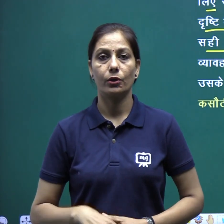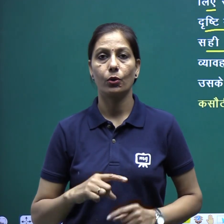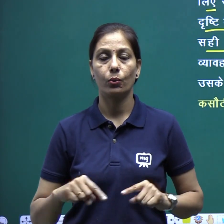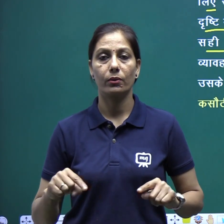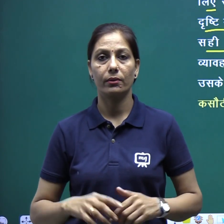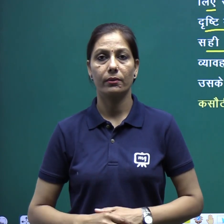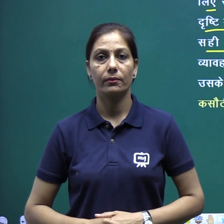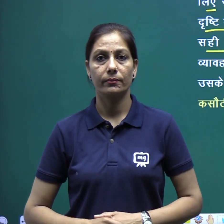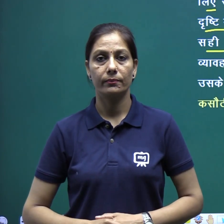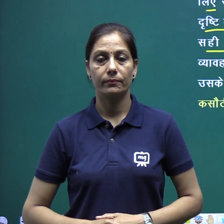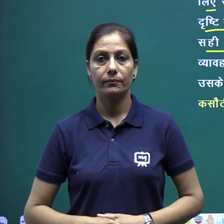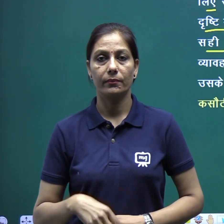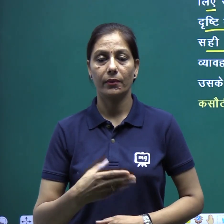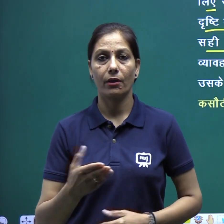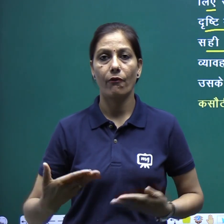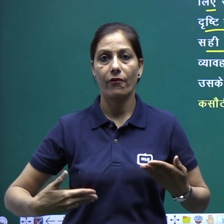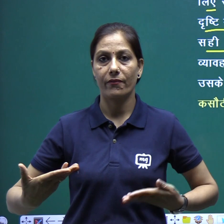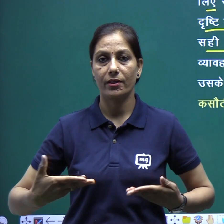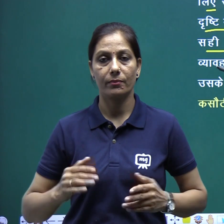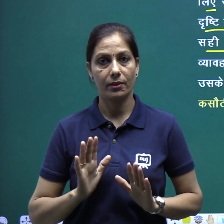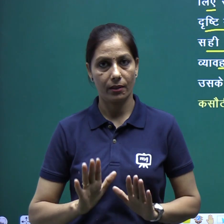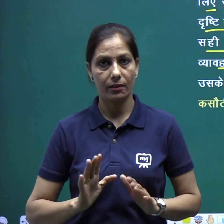क्योंकि यह व्यवहारिक भी है